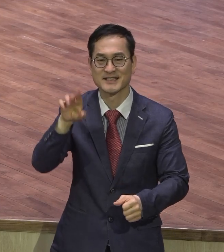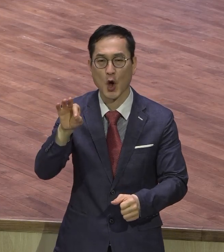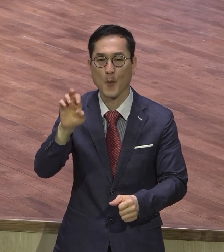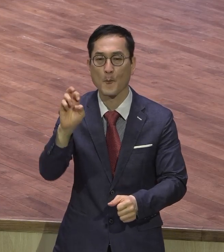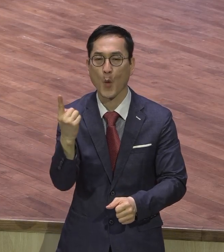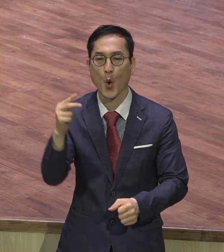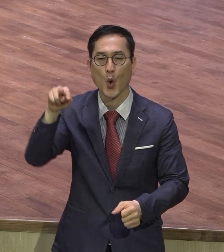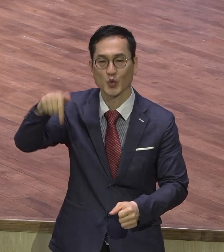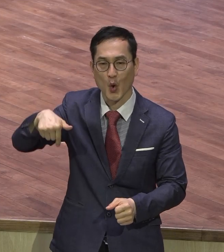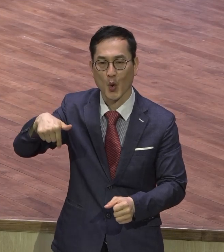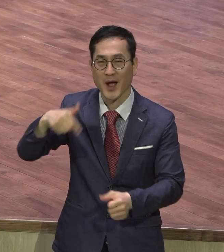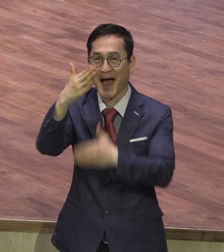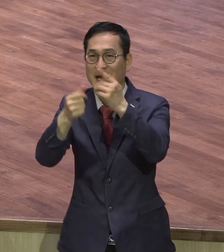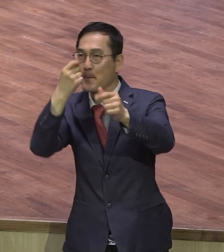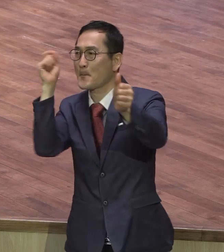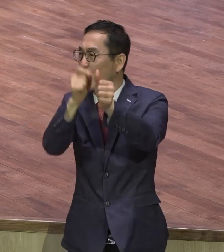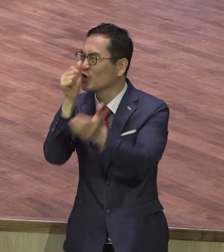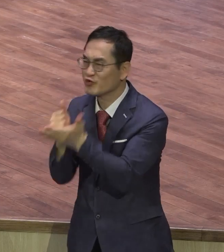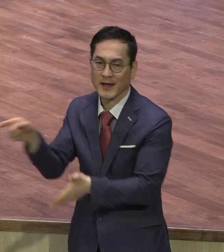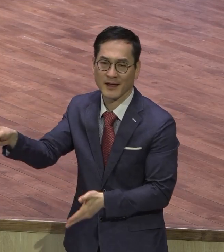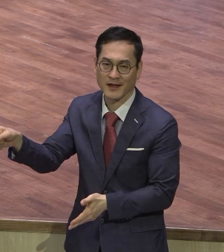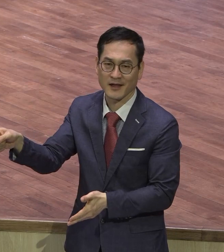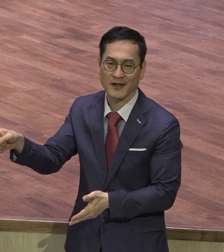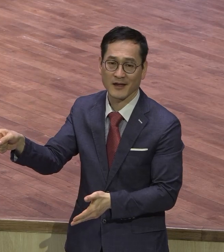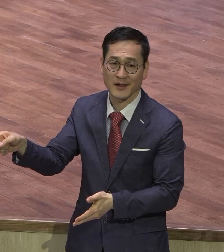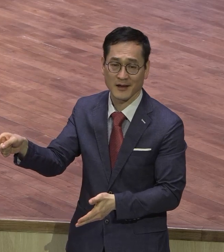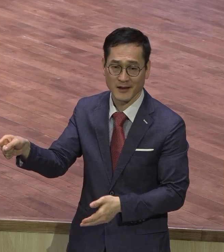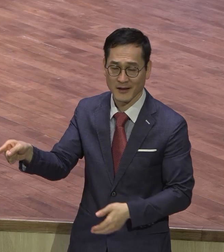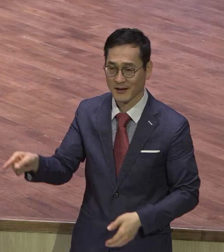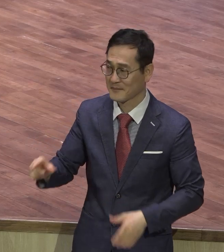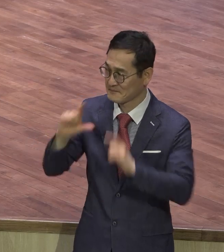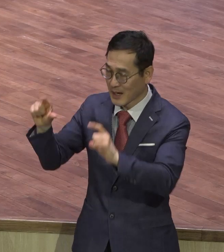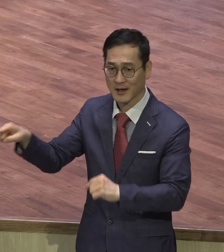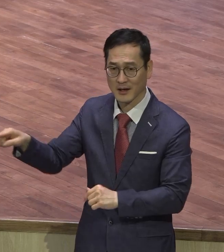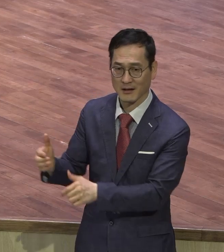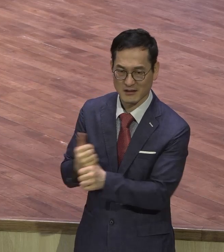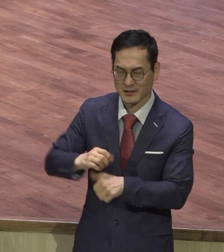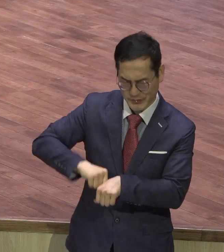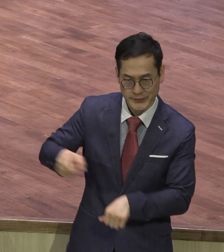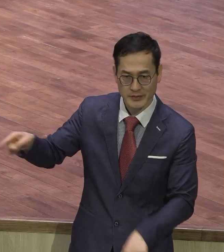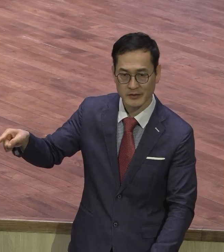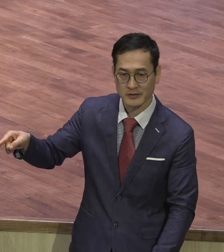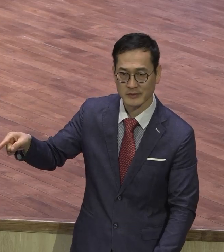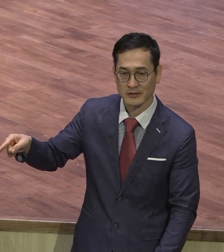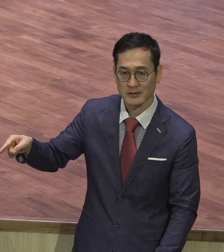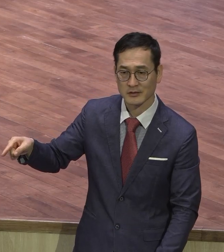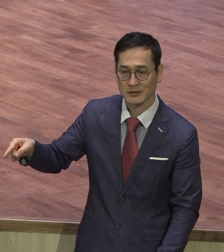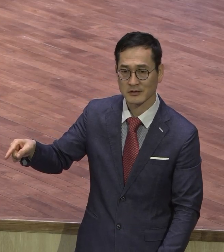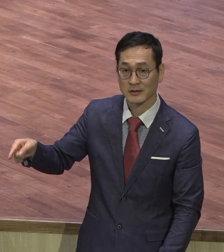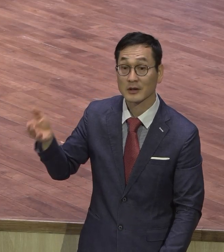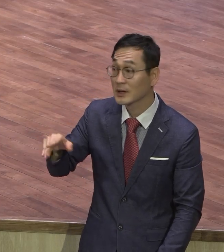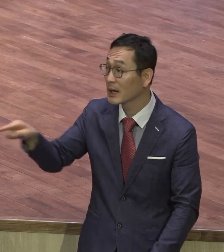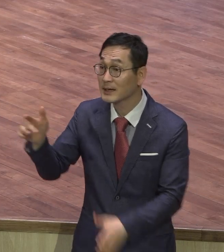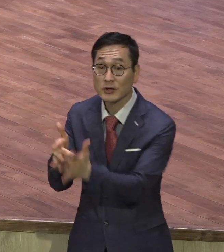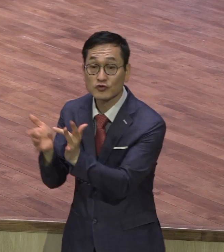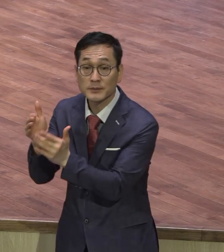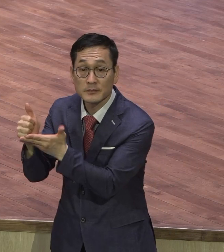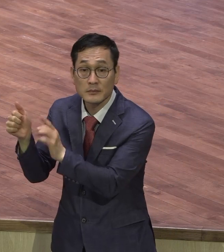예수님은 하나님의 아들이기 때문에 아버지라고 부르는 거예요. 그래서 우리 보고도 아버지라고 불러라 기도할